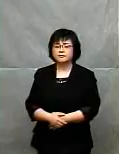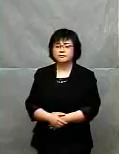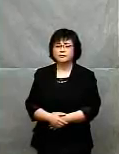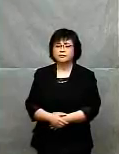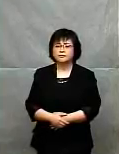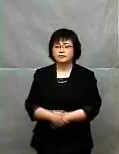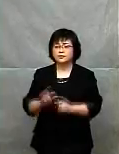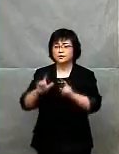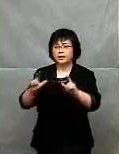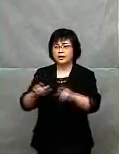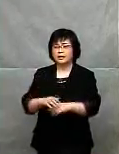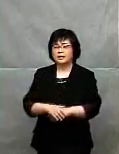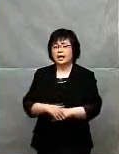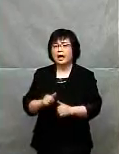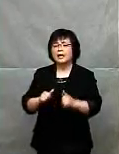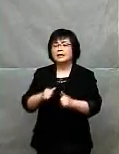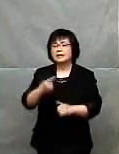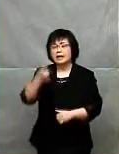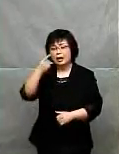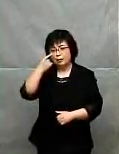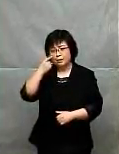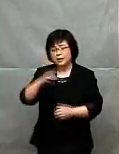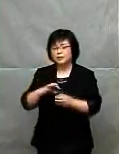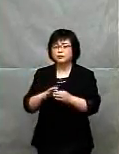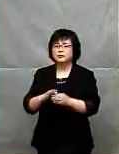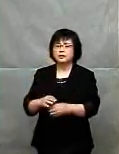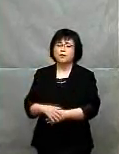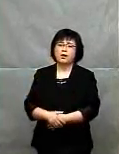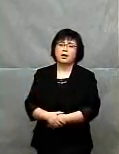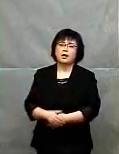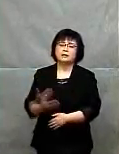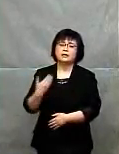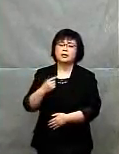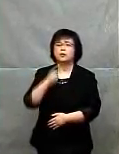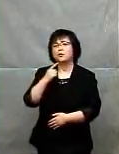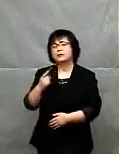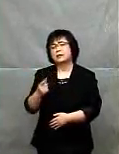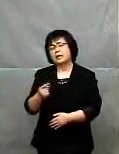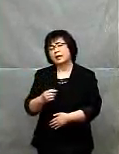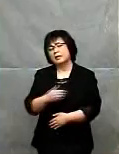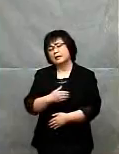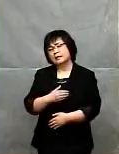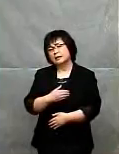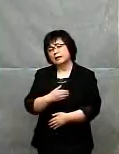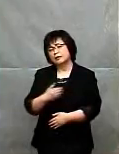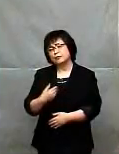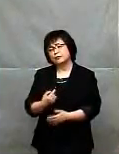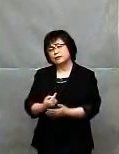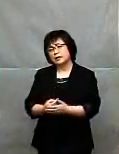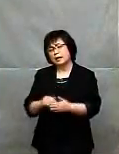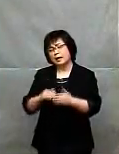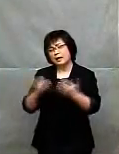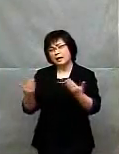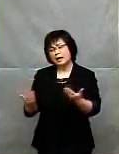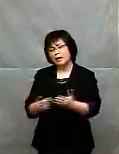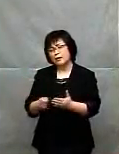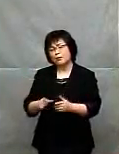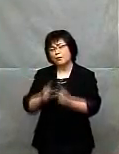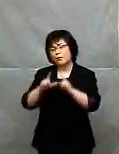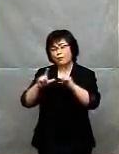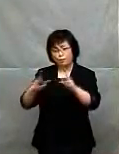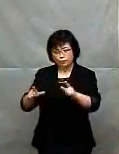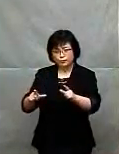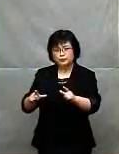あ、第1回目につきましては、ちょっと先ほど申し上げて、まあ、なるべく公表概要を公表するというような形